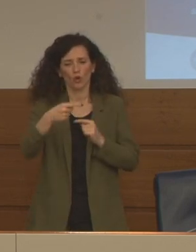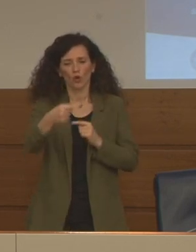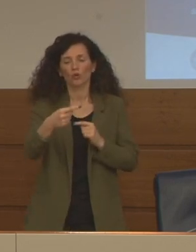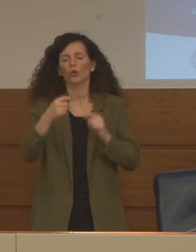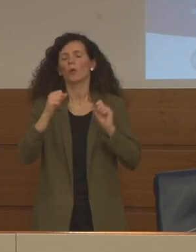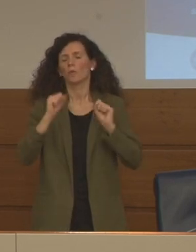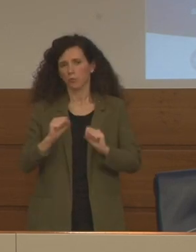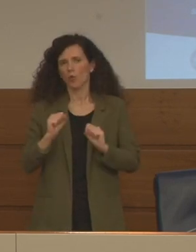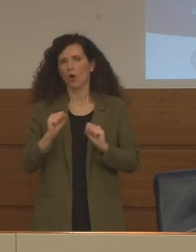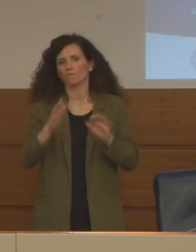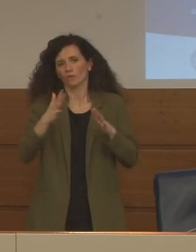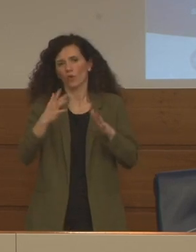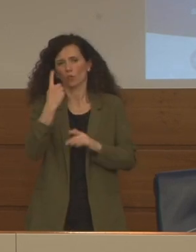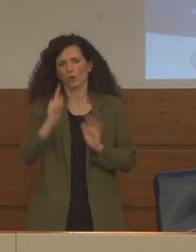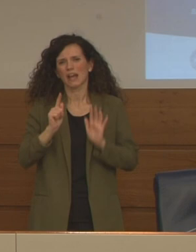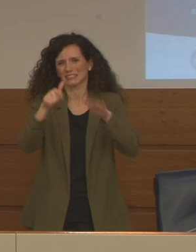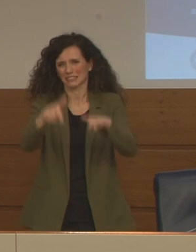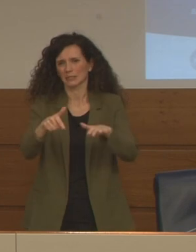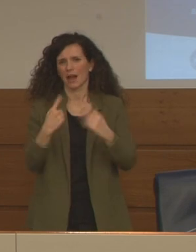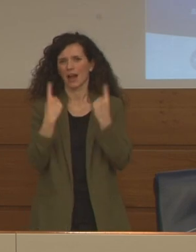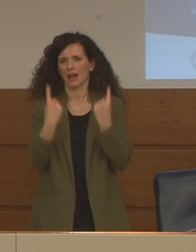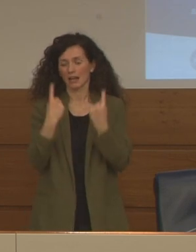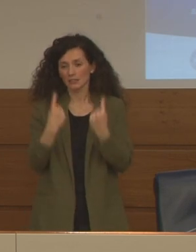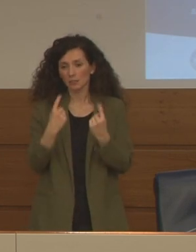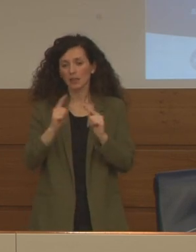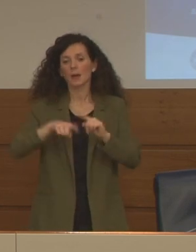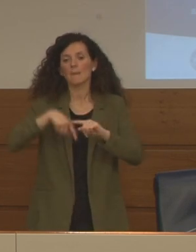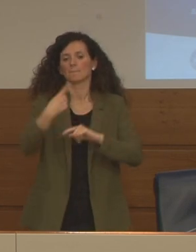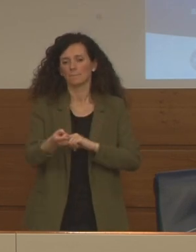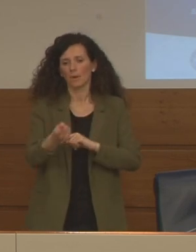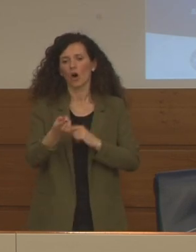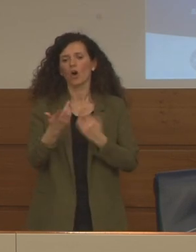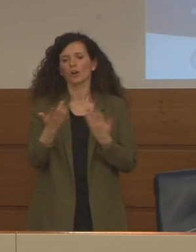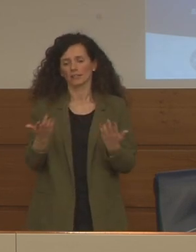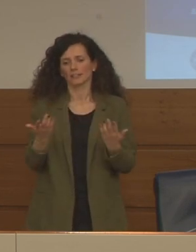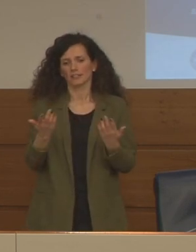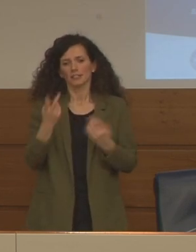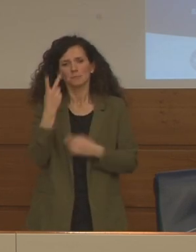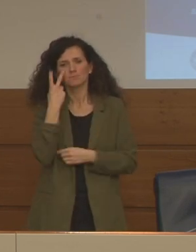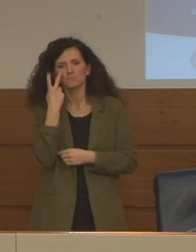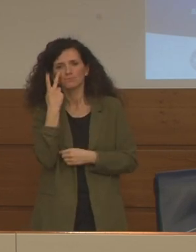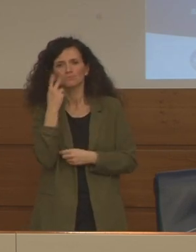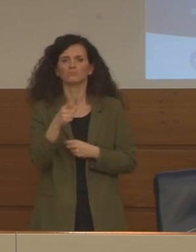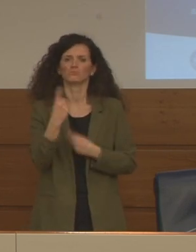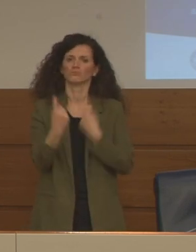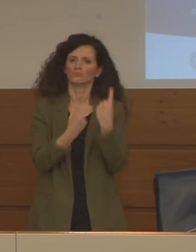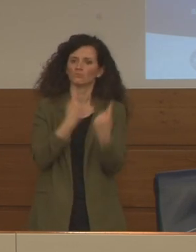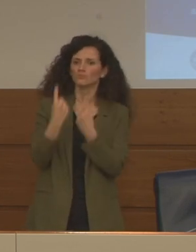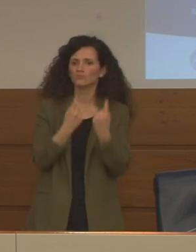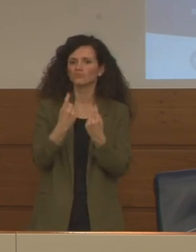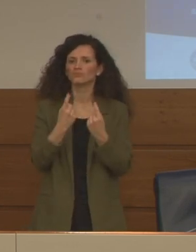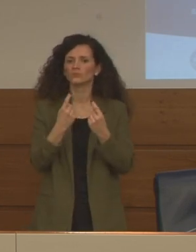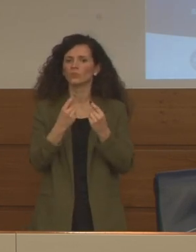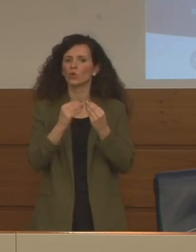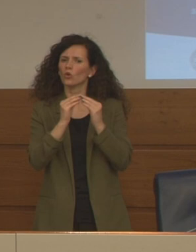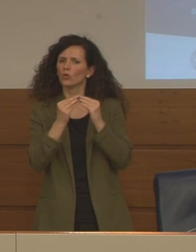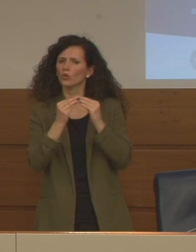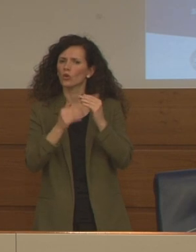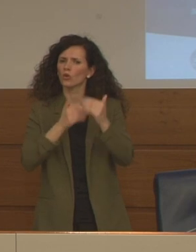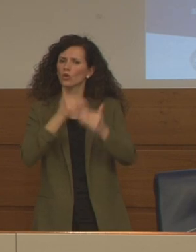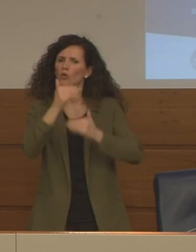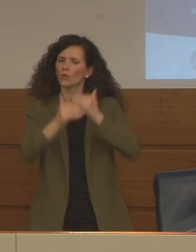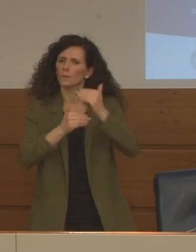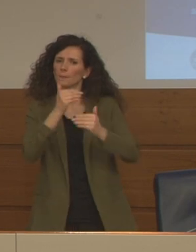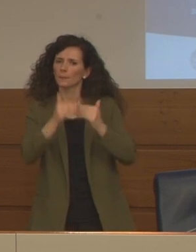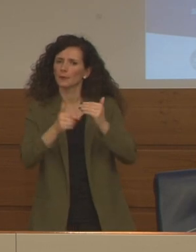settimana forse e poi si potranno anche vedere quelle che sono le tendenze che